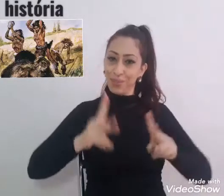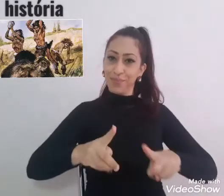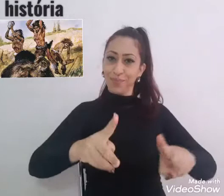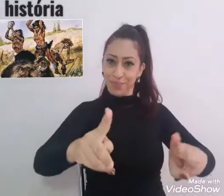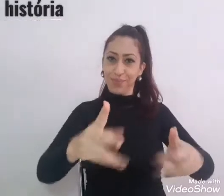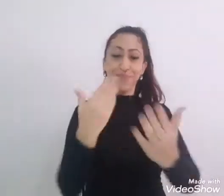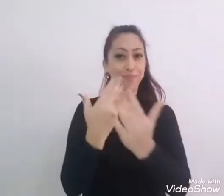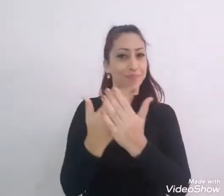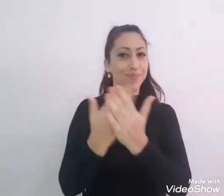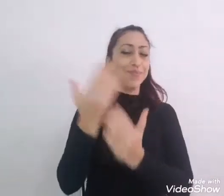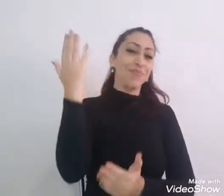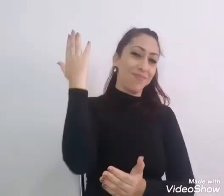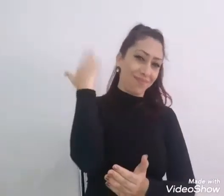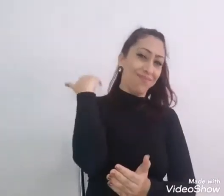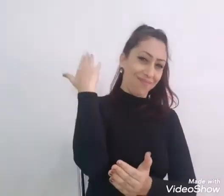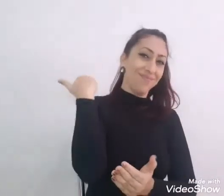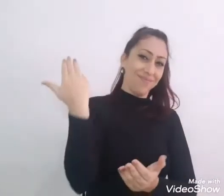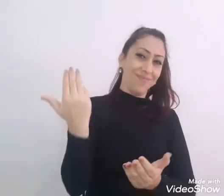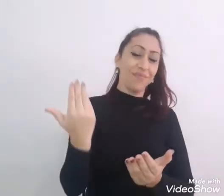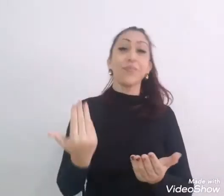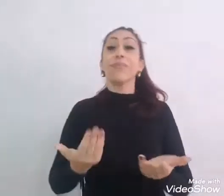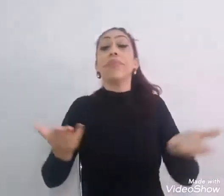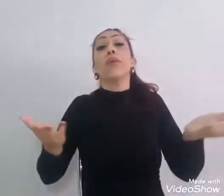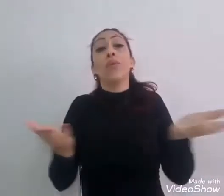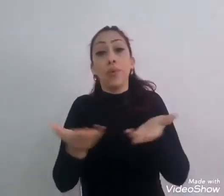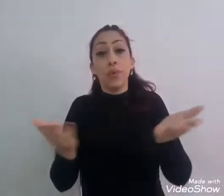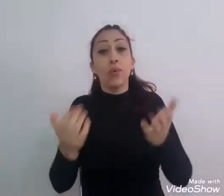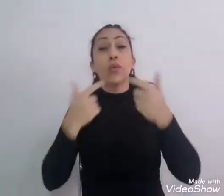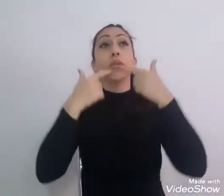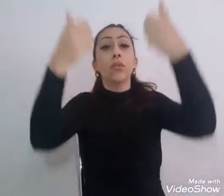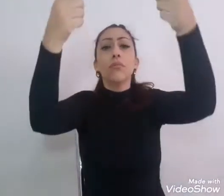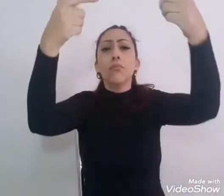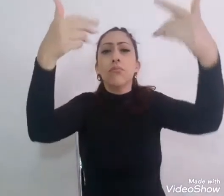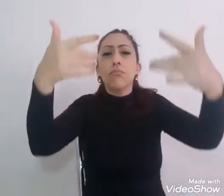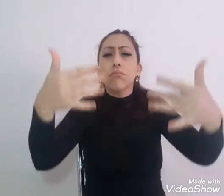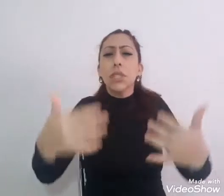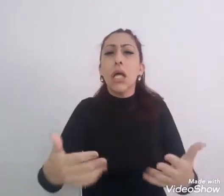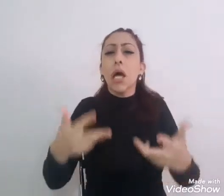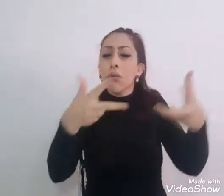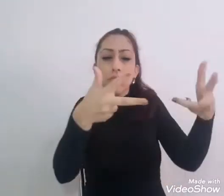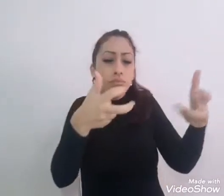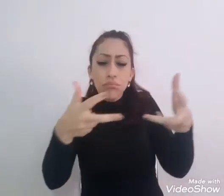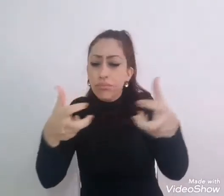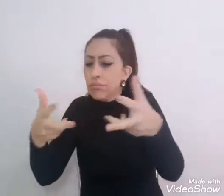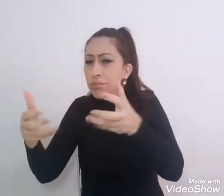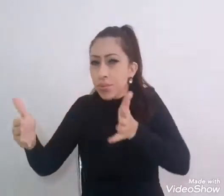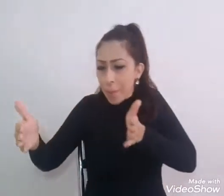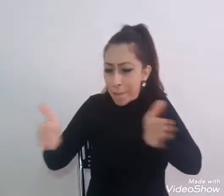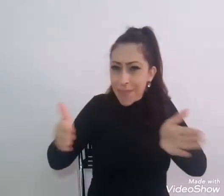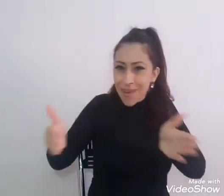Que é sobre pré-história. Nós vamos falar aqui um pouquinho sobre as características dos períodos históricos, né? A